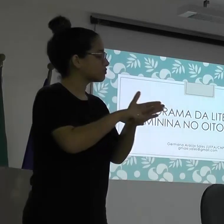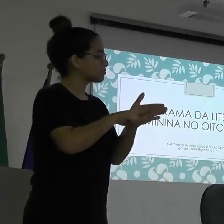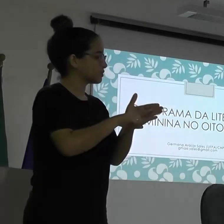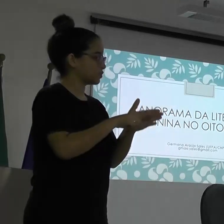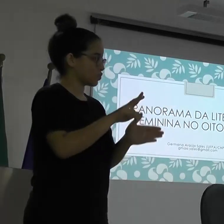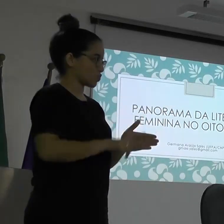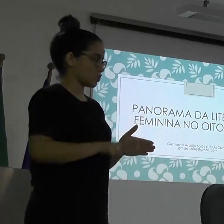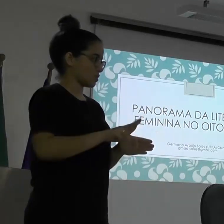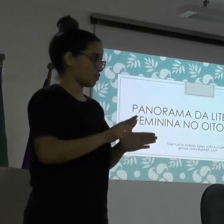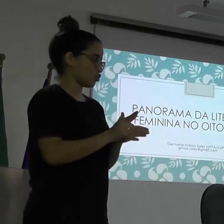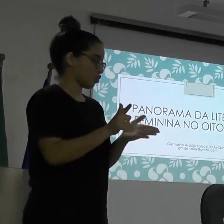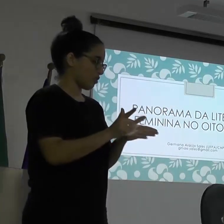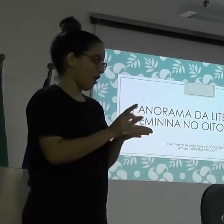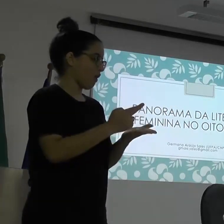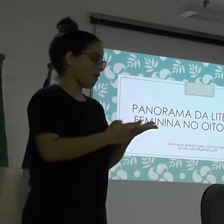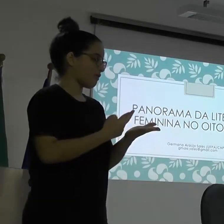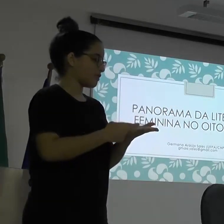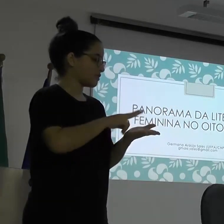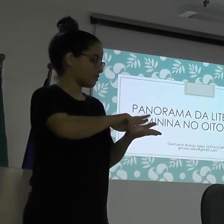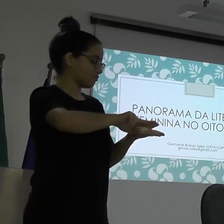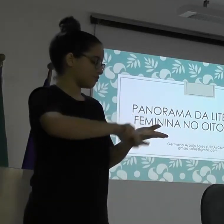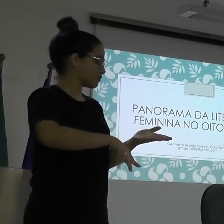periódicos.